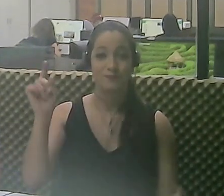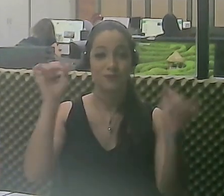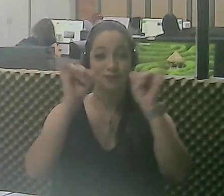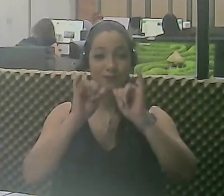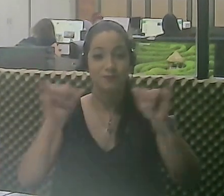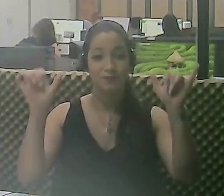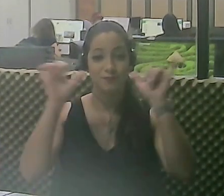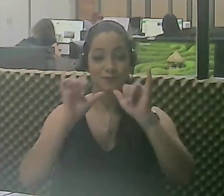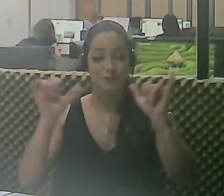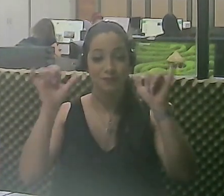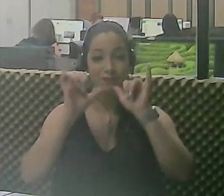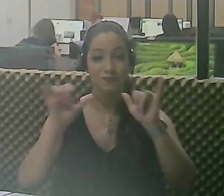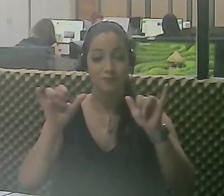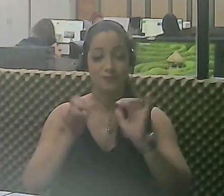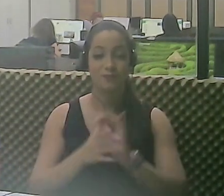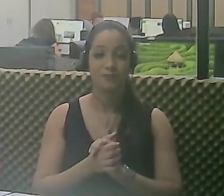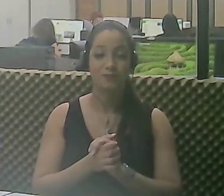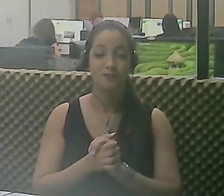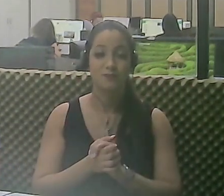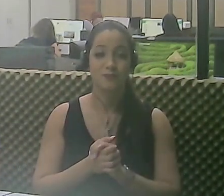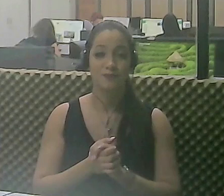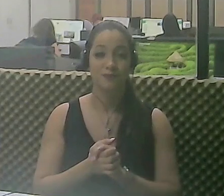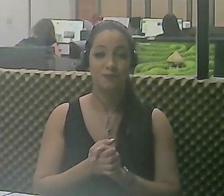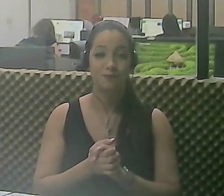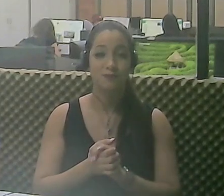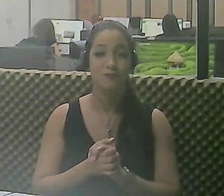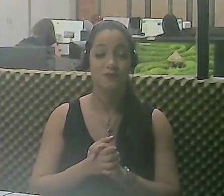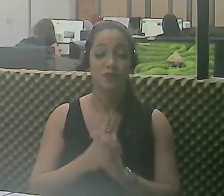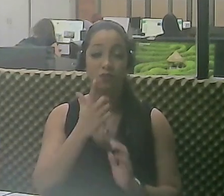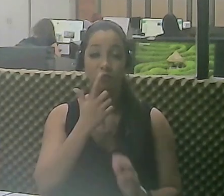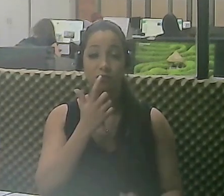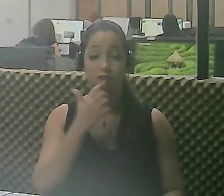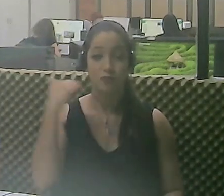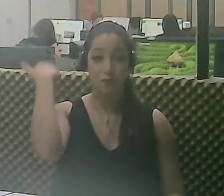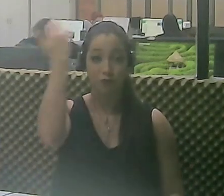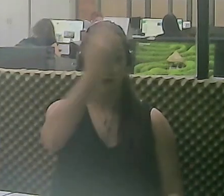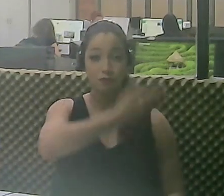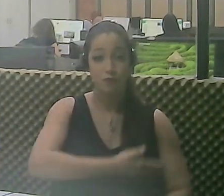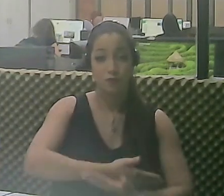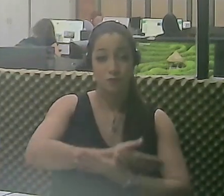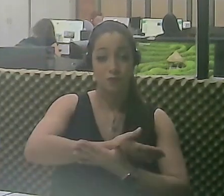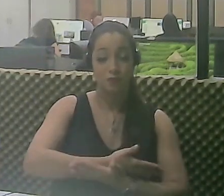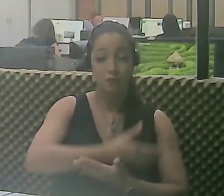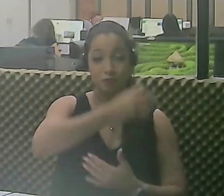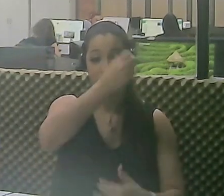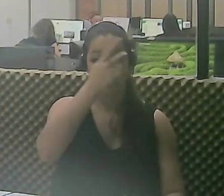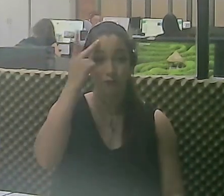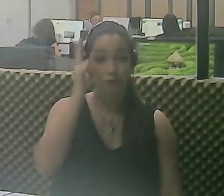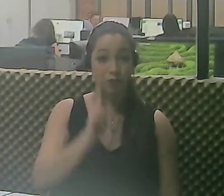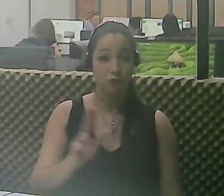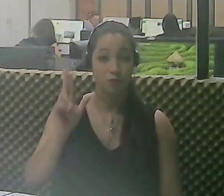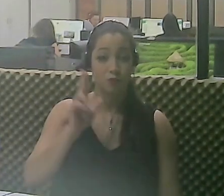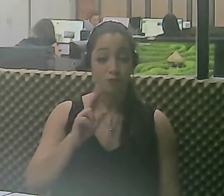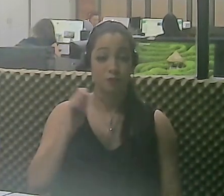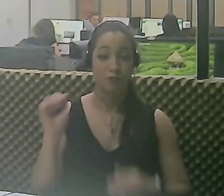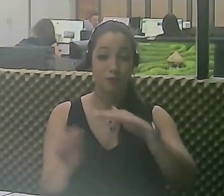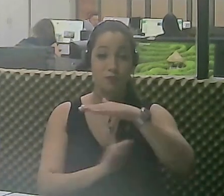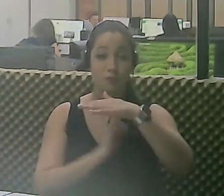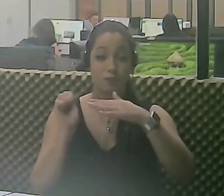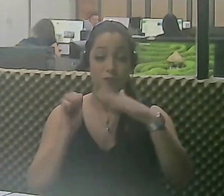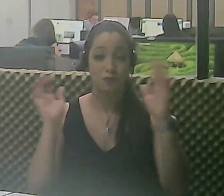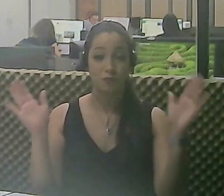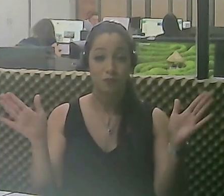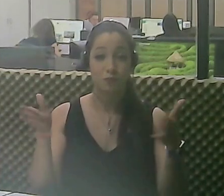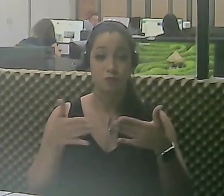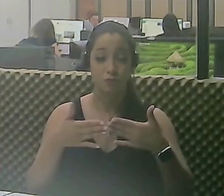Giro de notícias. Devido ao feriado de Nossa Senhora da Abadia, a Prefeitura de Uberlândia e autarquias não